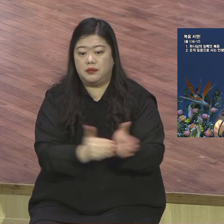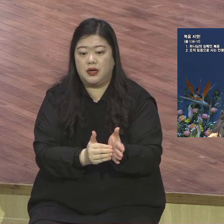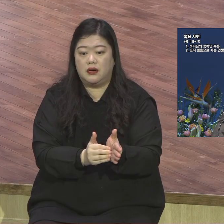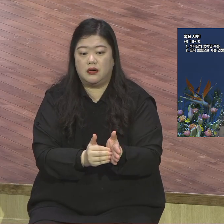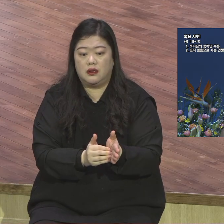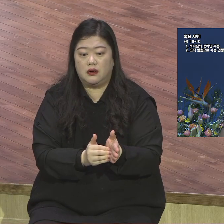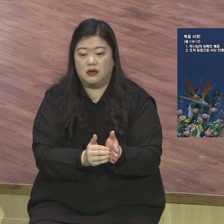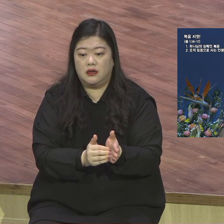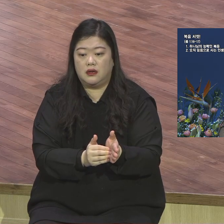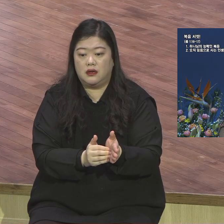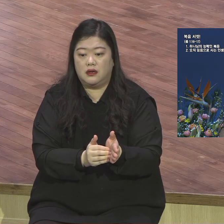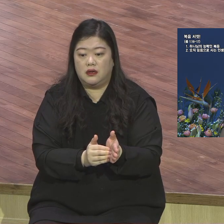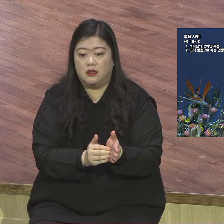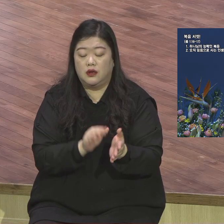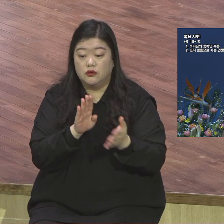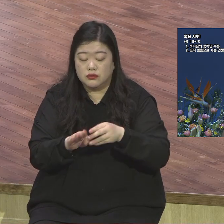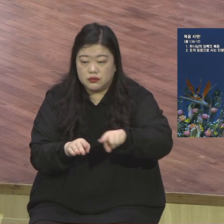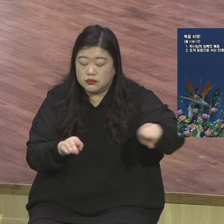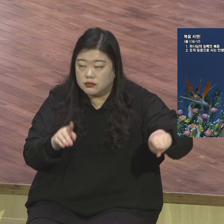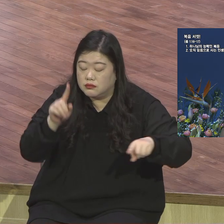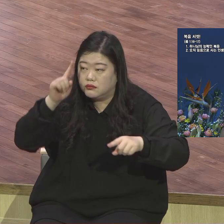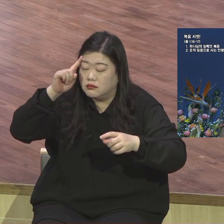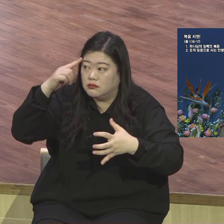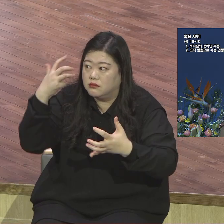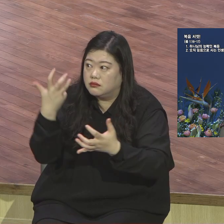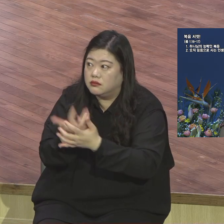답을 찾아버렸어요.